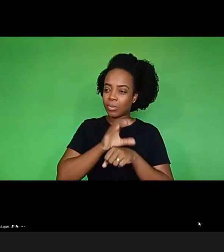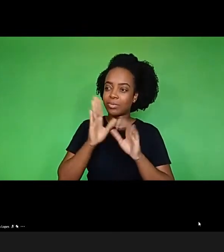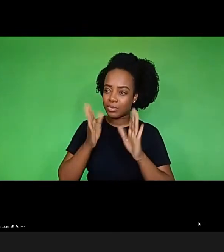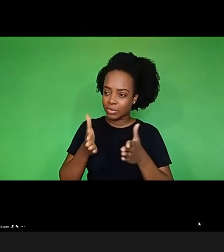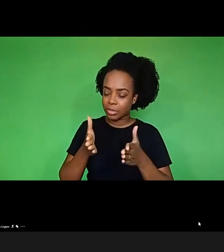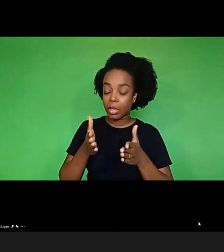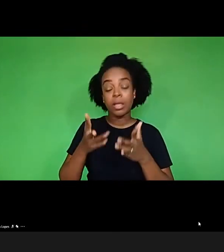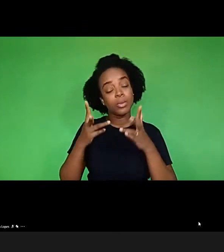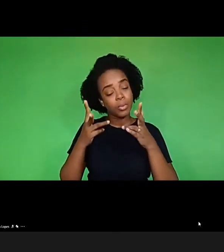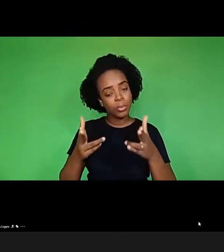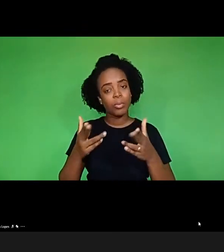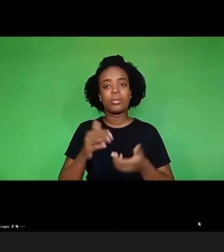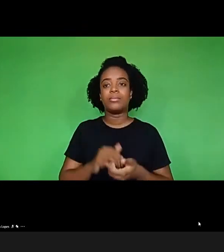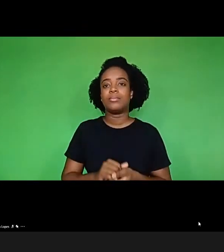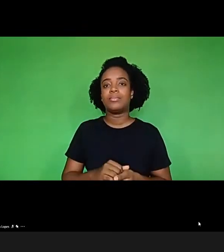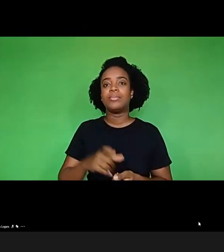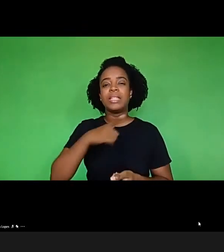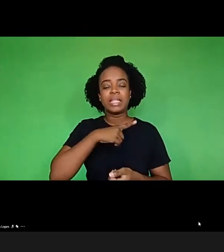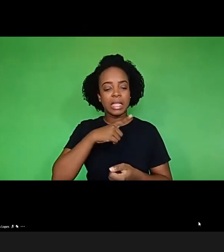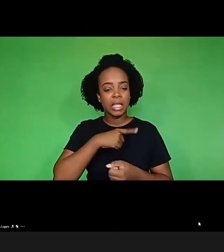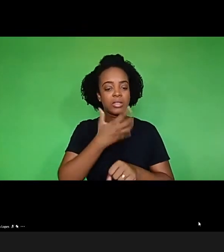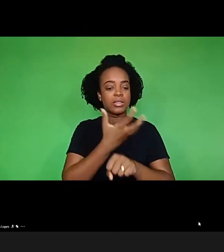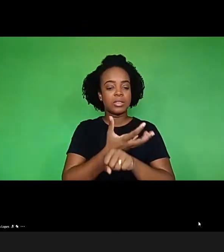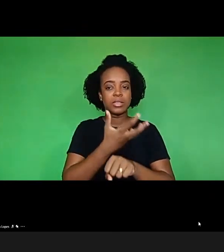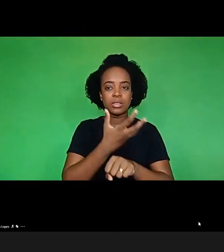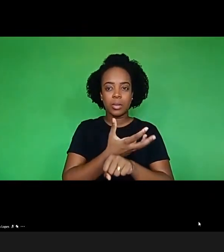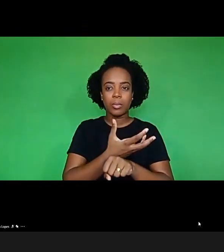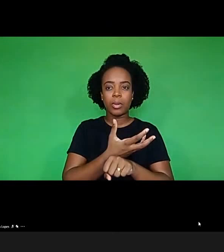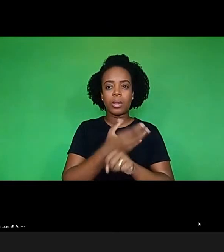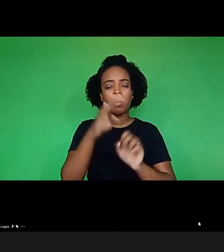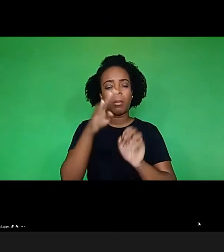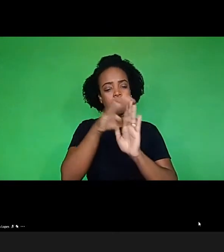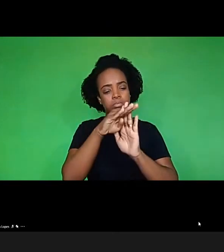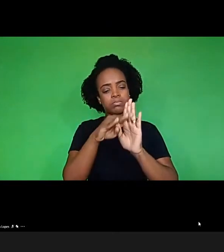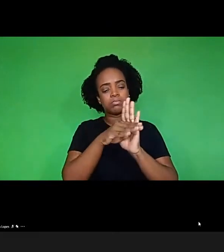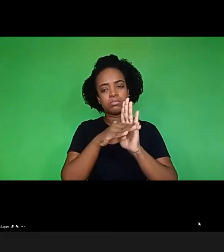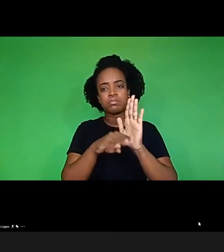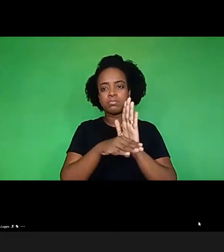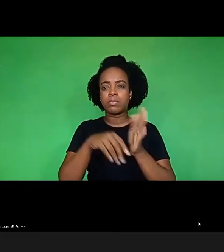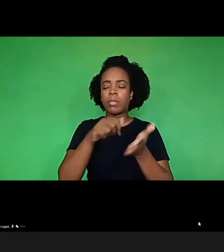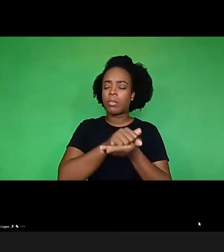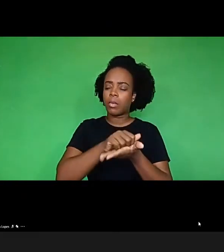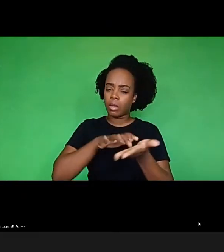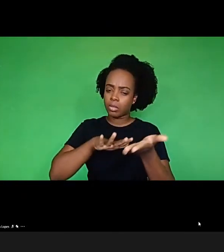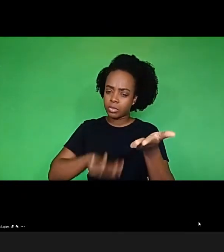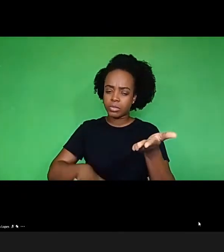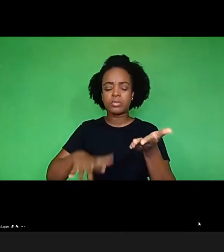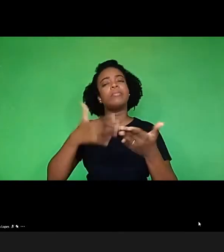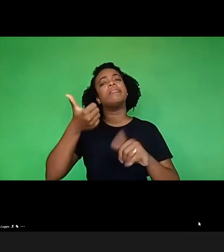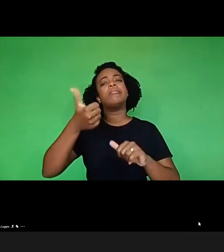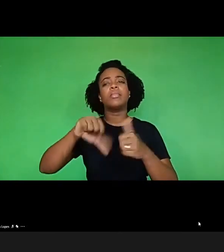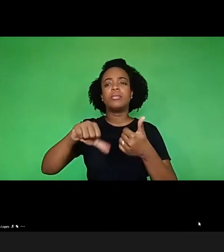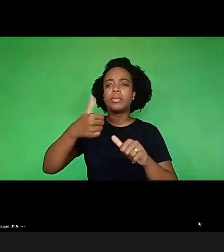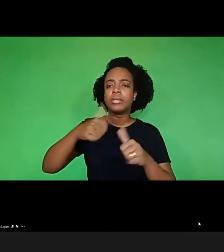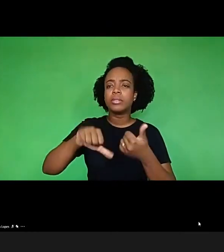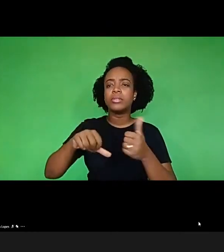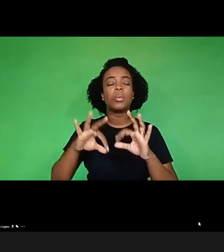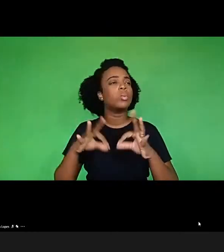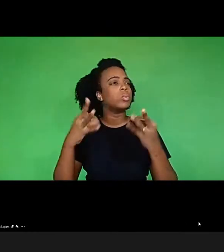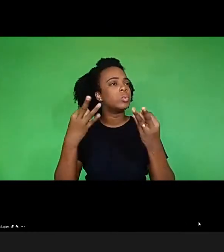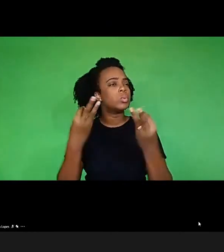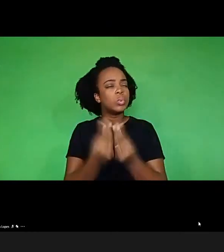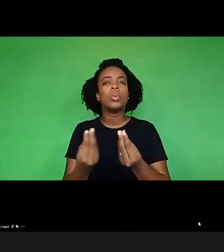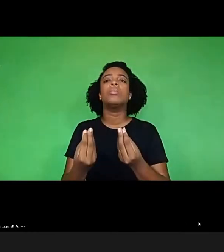disciplina vai ter um módulozinho lá. O professor vai lançar as atividades, as avaliações, todos vão poder acessar por